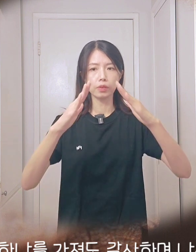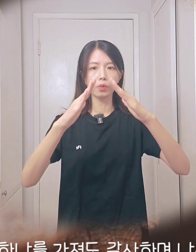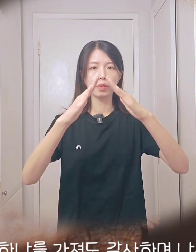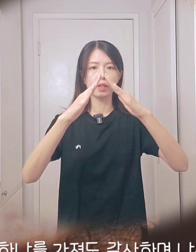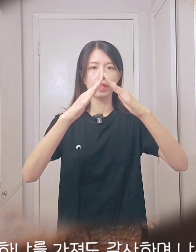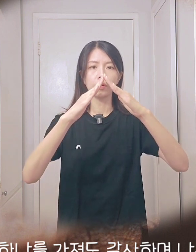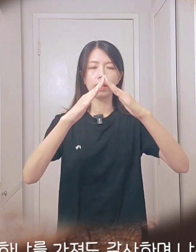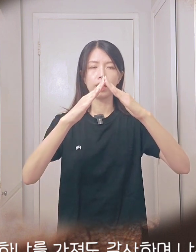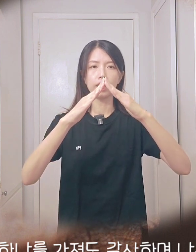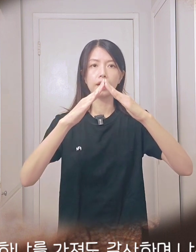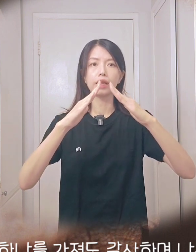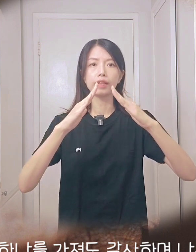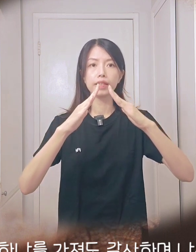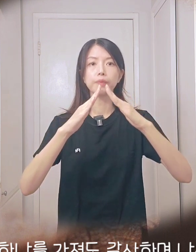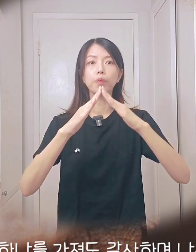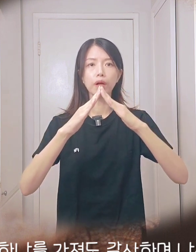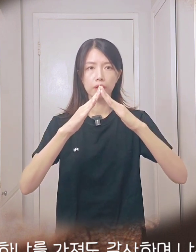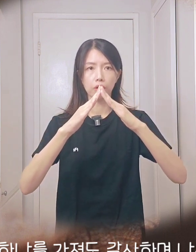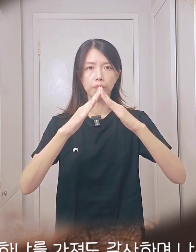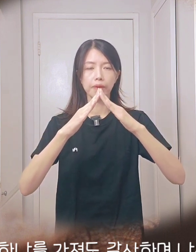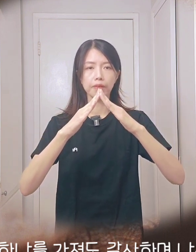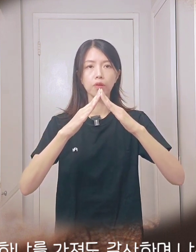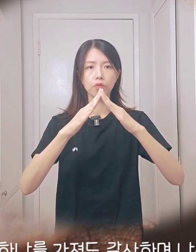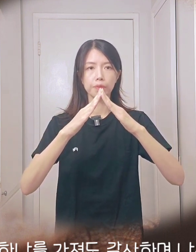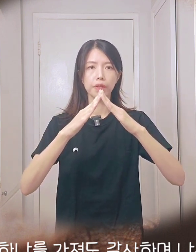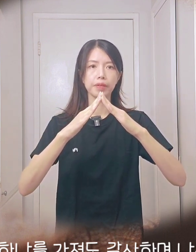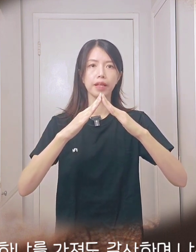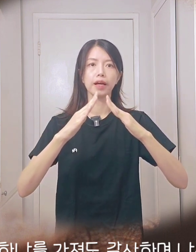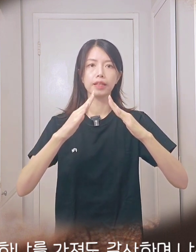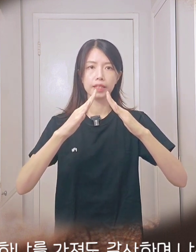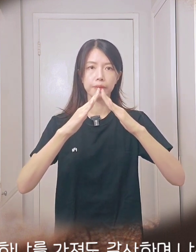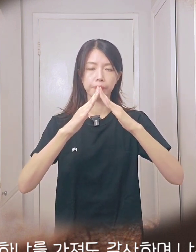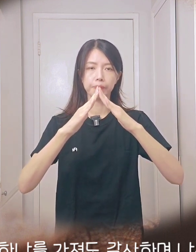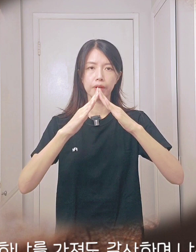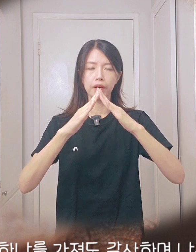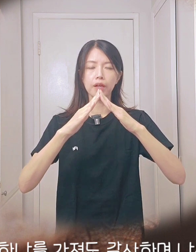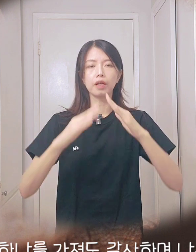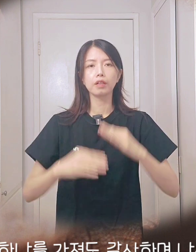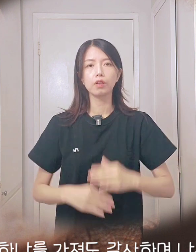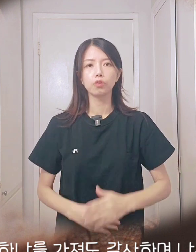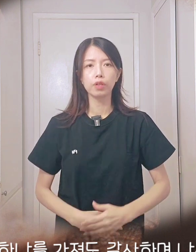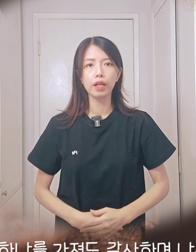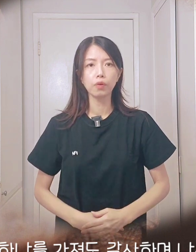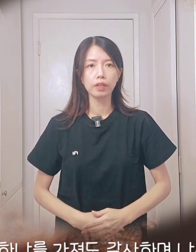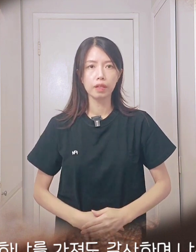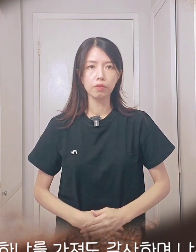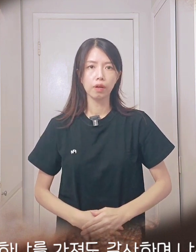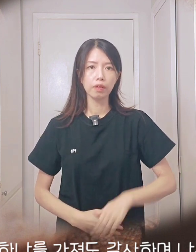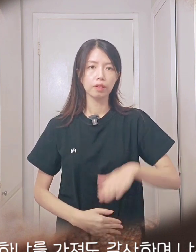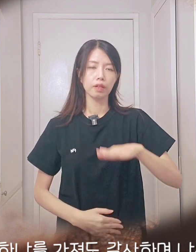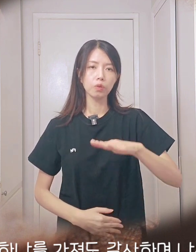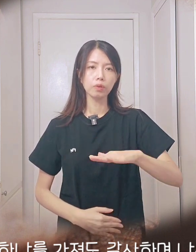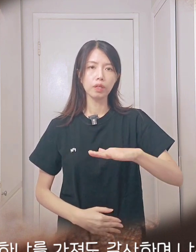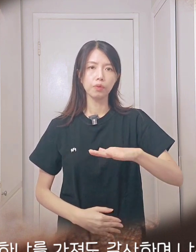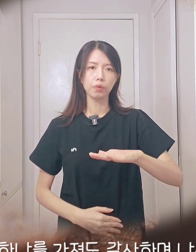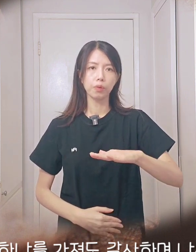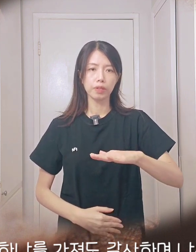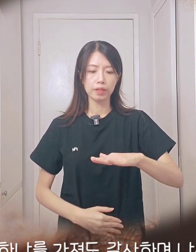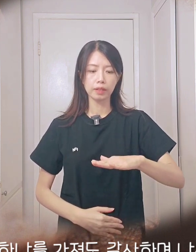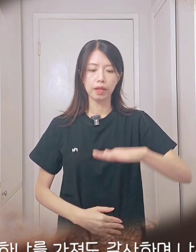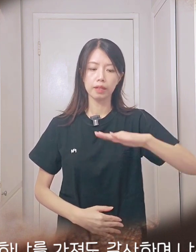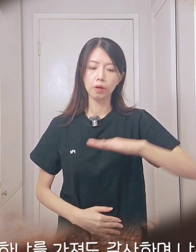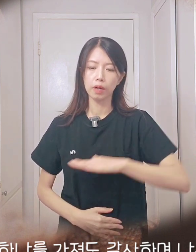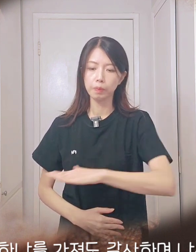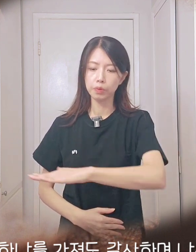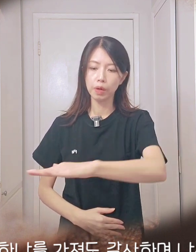집수어는 양손 끝을 이렇게 집 모양처럼 만들어주시면 됩니다. 집. 그리고 우리라고 하는 뜻의 수어는 손등이 위로 보이는